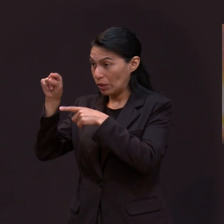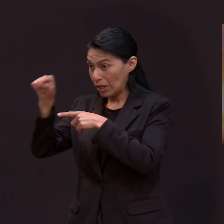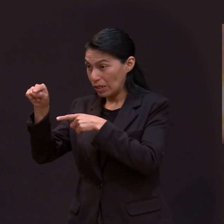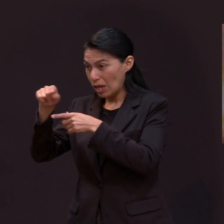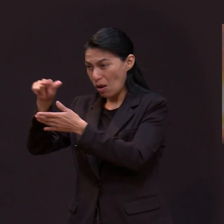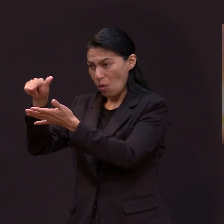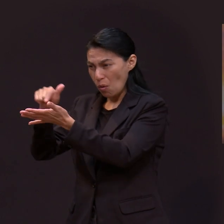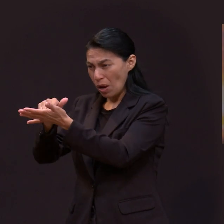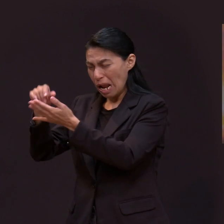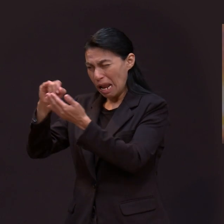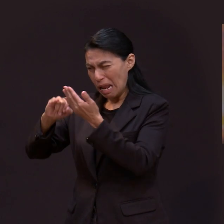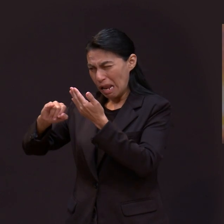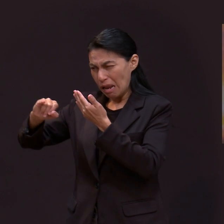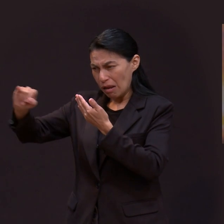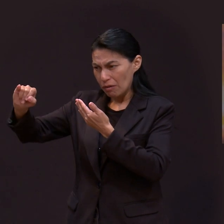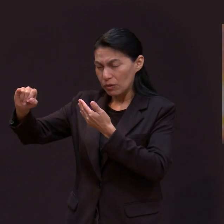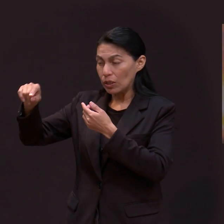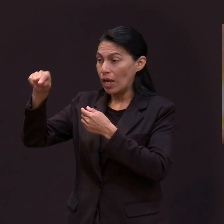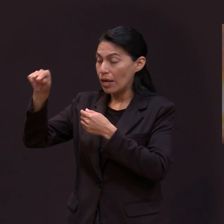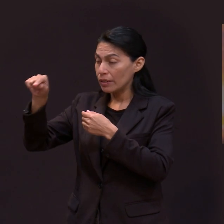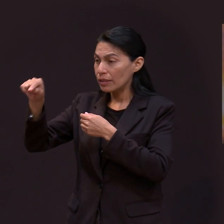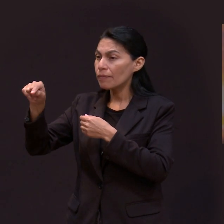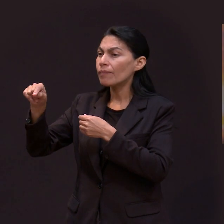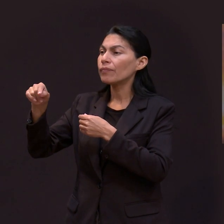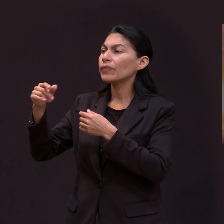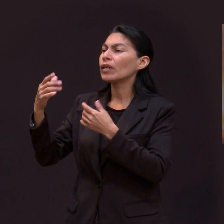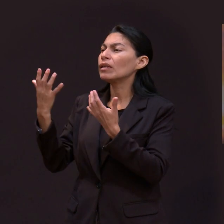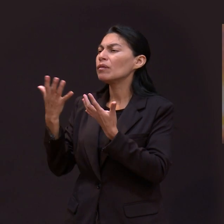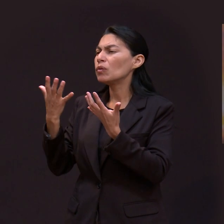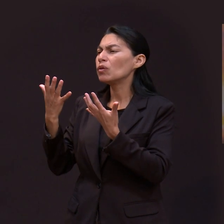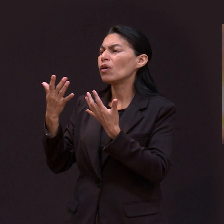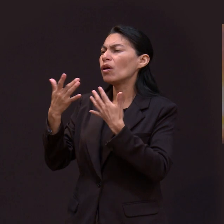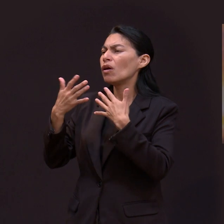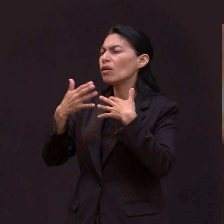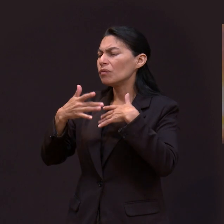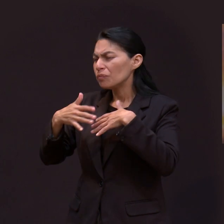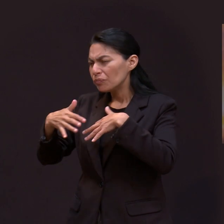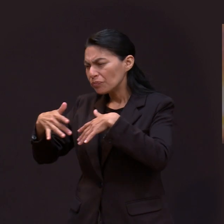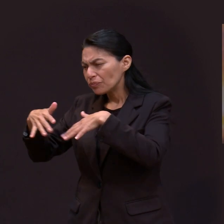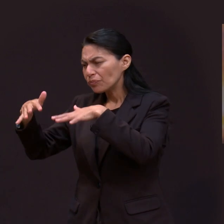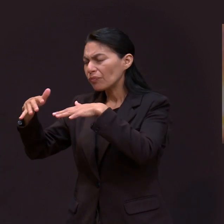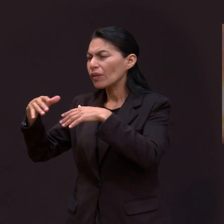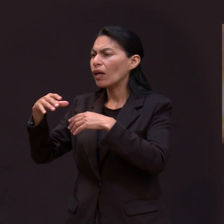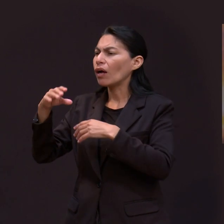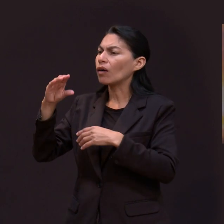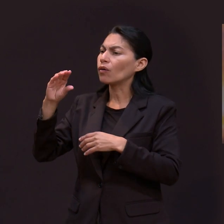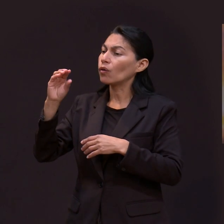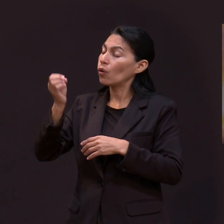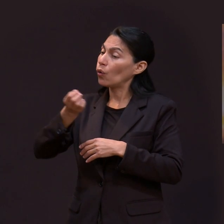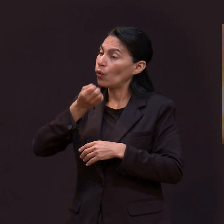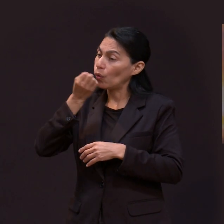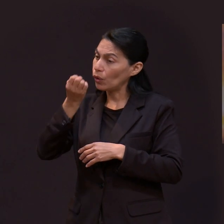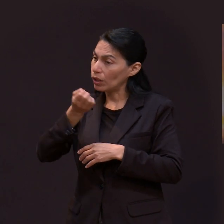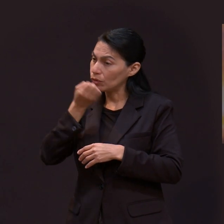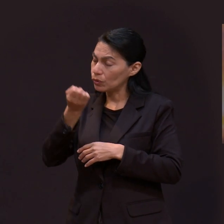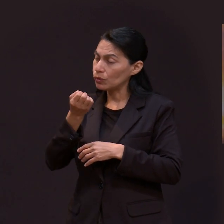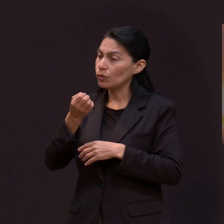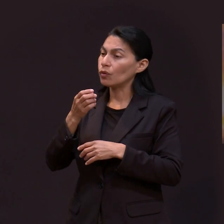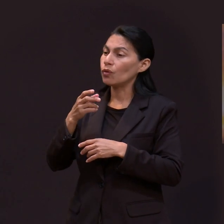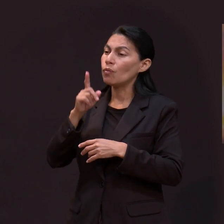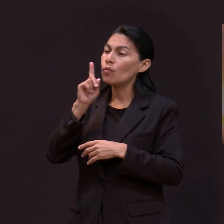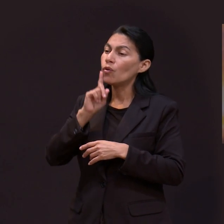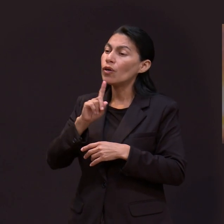entonces en este lugar se se hizo una caminata de oración había una hermana bueno a